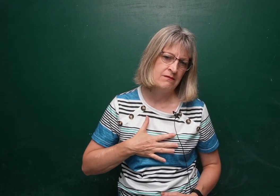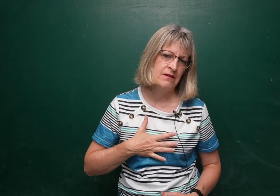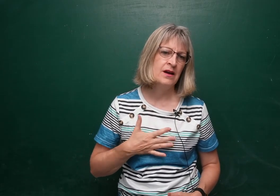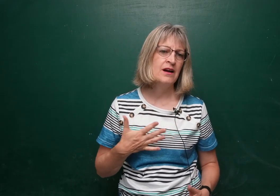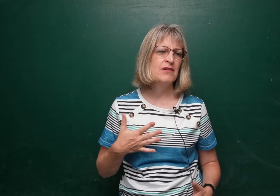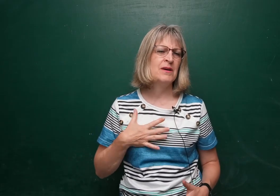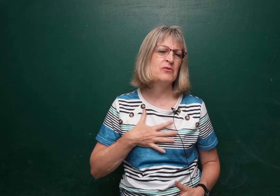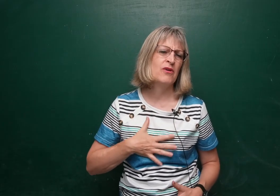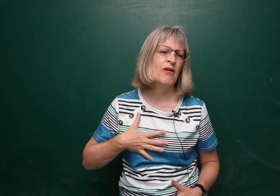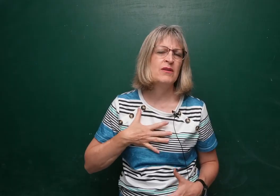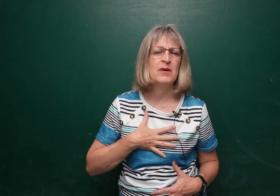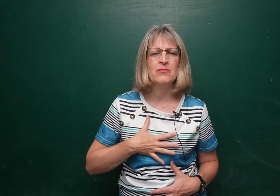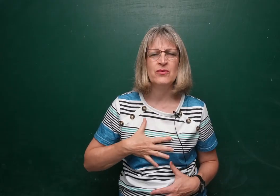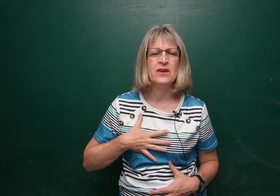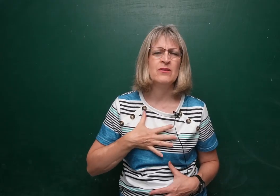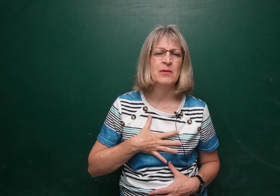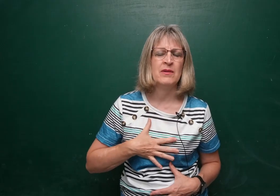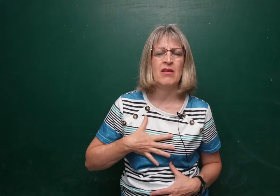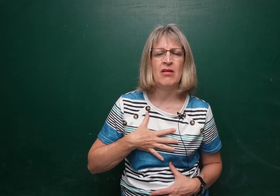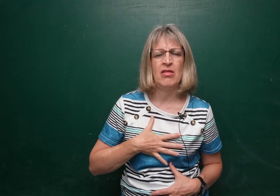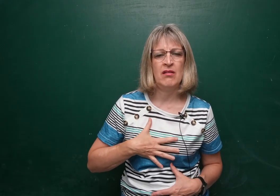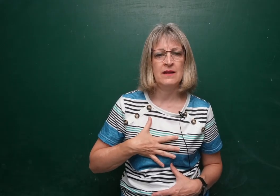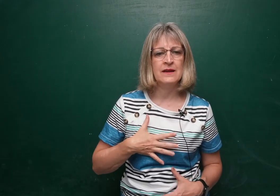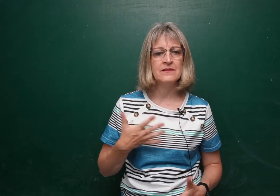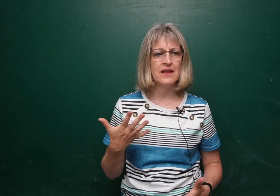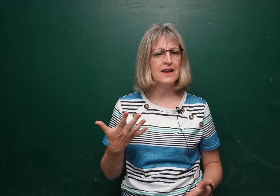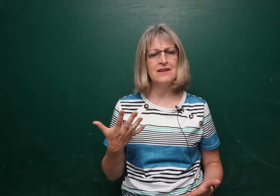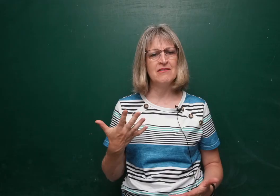voilà, avoir mal au cœur, on est barbouillé, on n'est pas bien. Hein, ça n'a rien à voir.